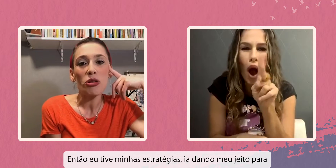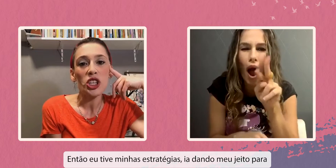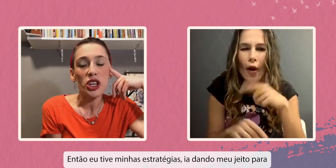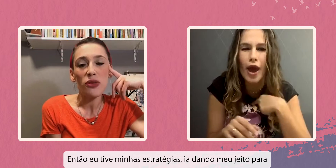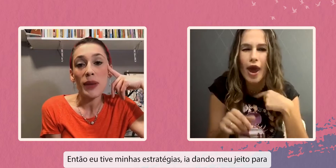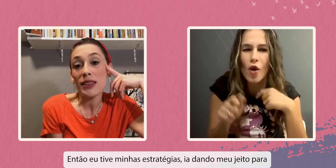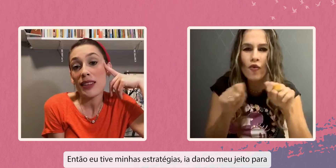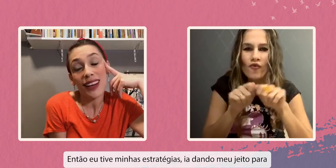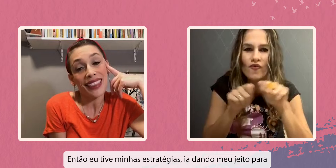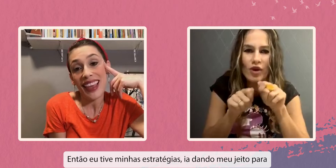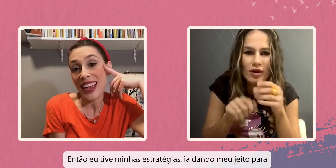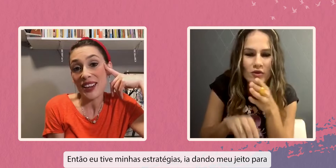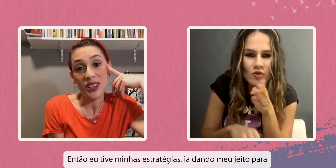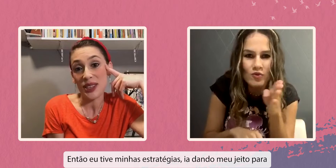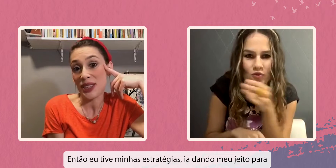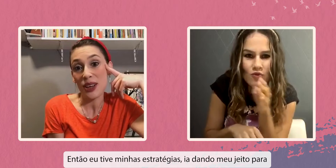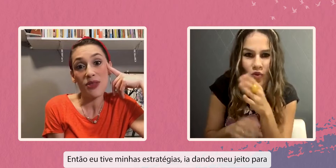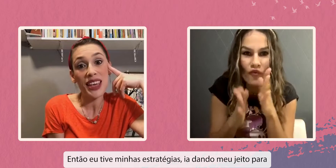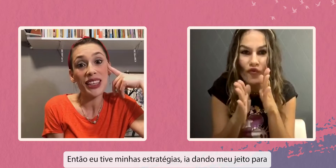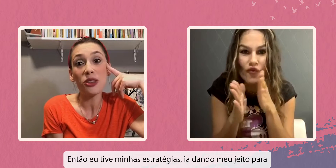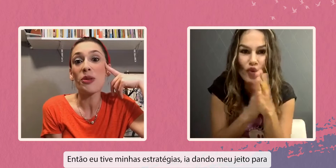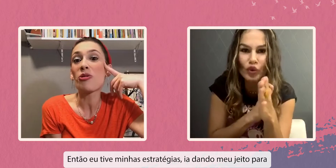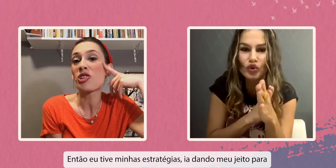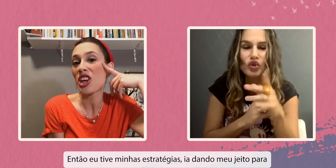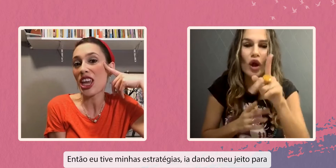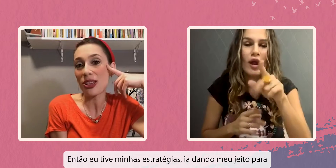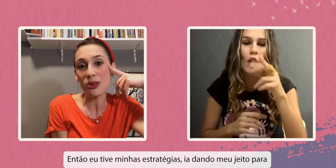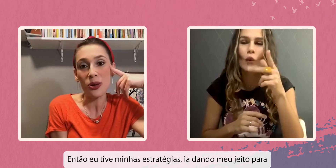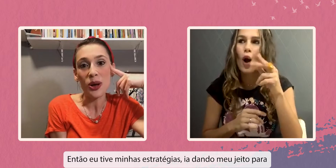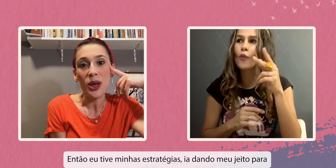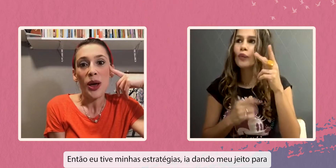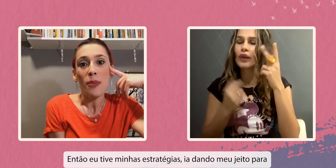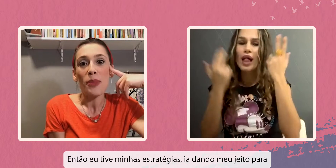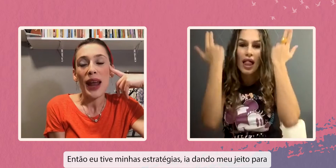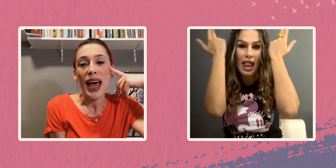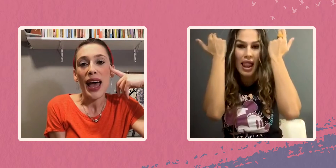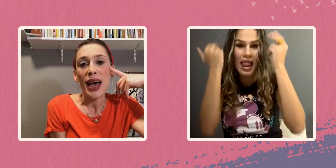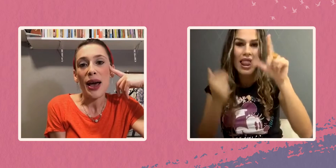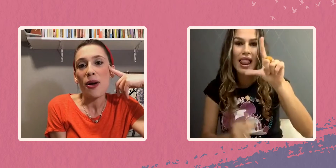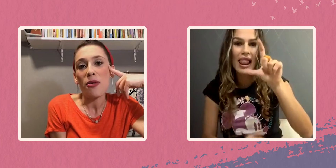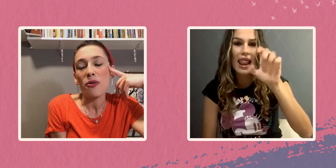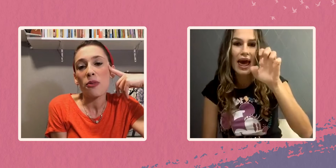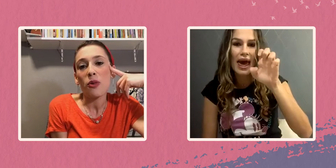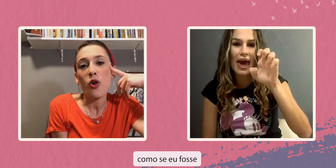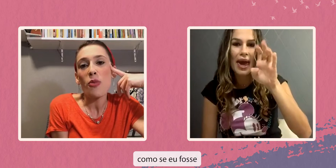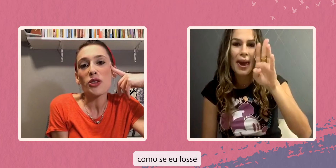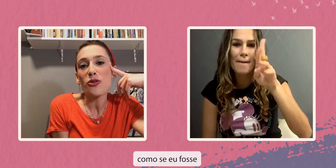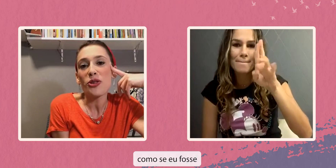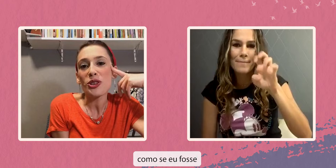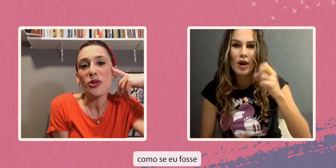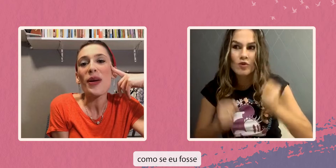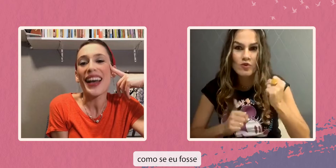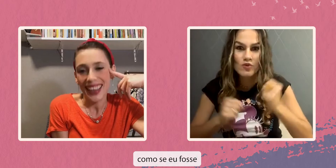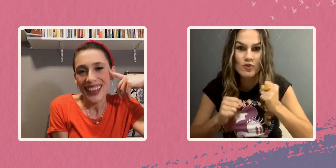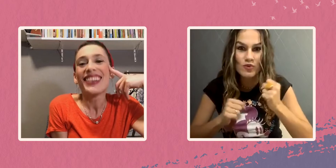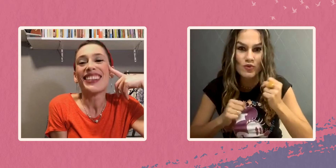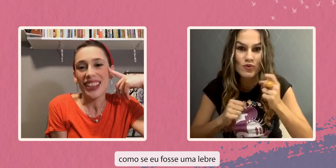Então eu tive minhas estratégias. Eu ia dando meu jeito para, como se eu